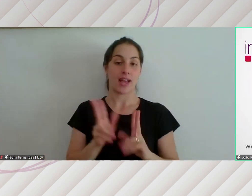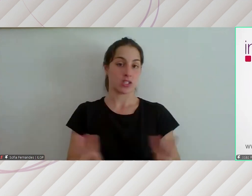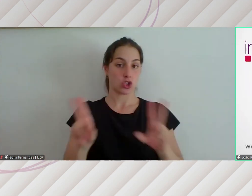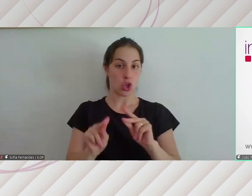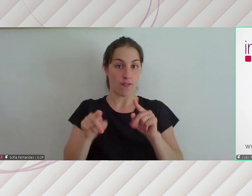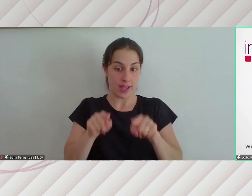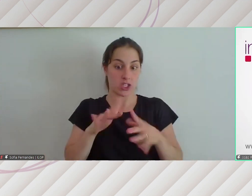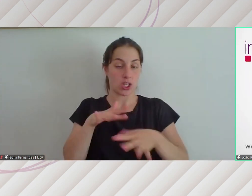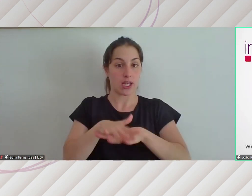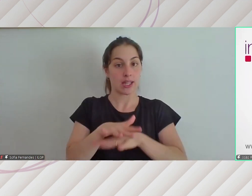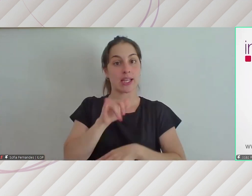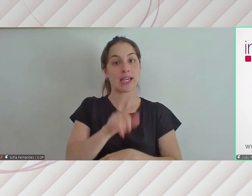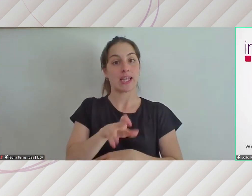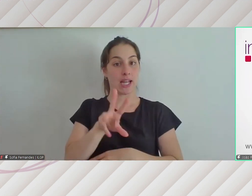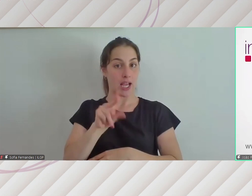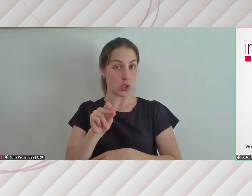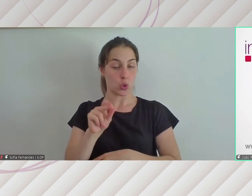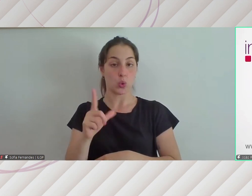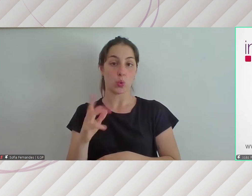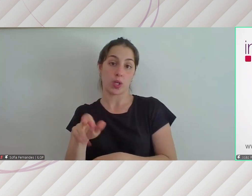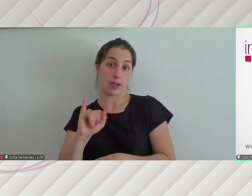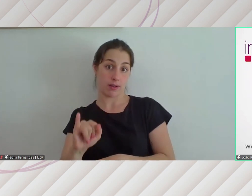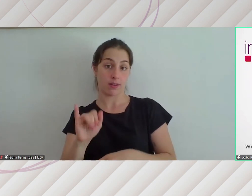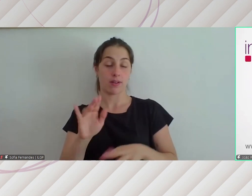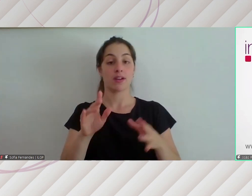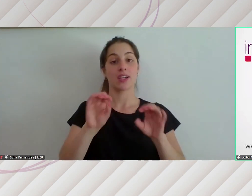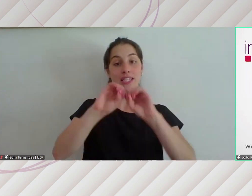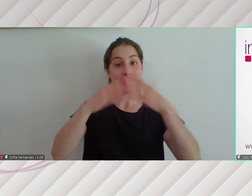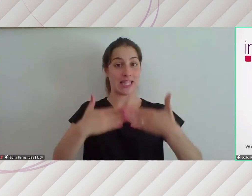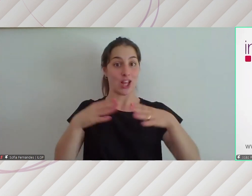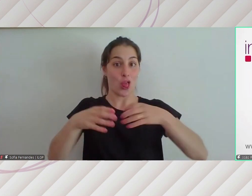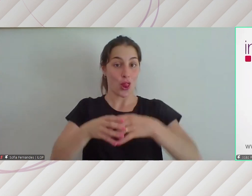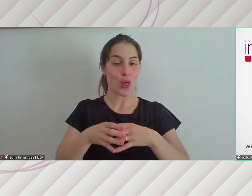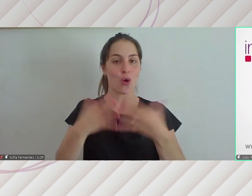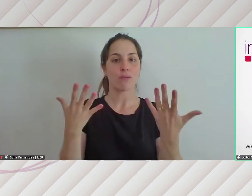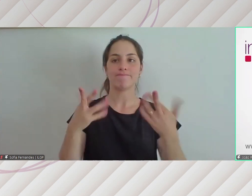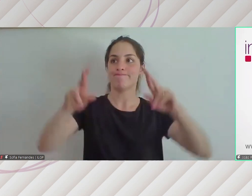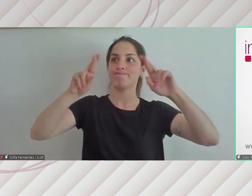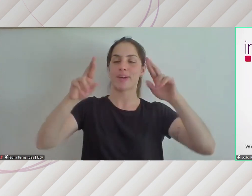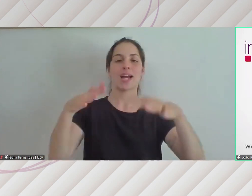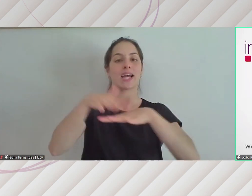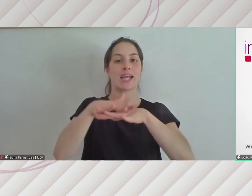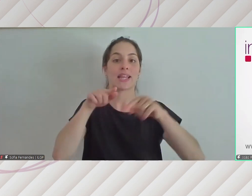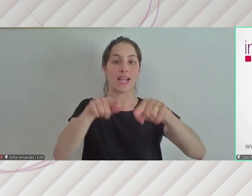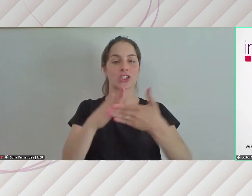Alumni e com este novo microsite, que a rede não seja apenas um canal de ligação